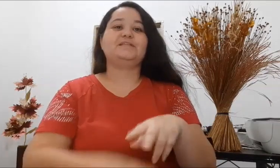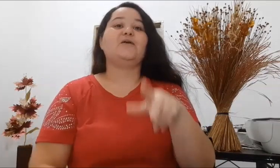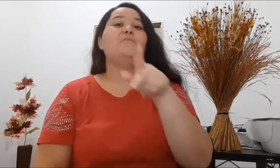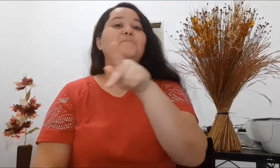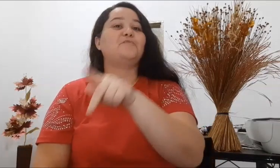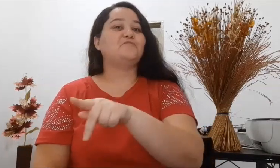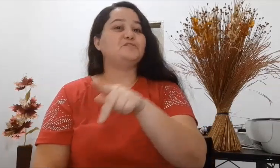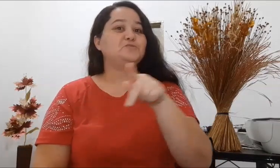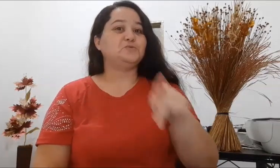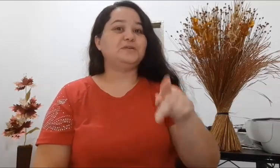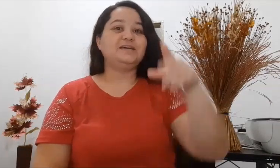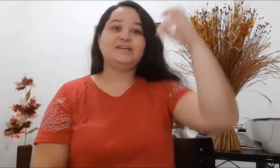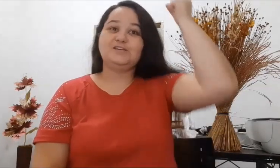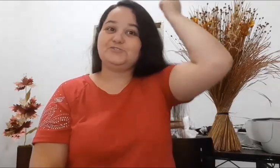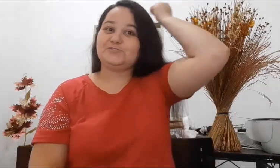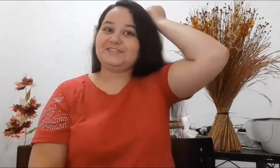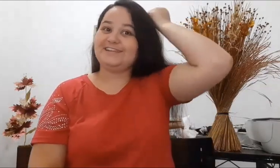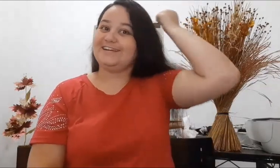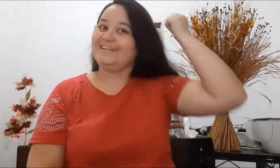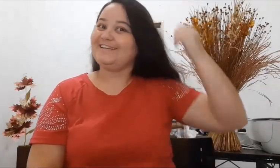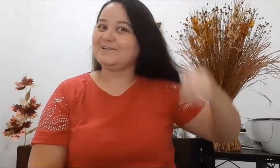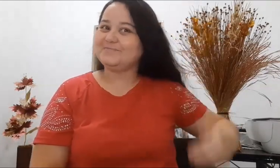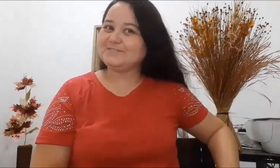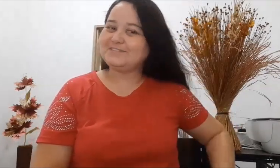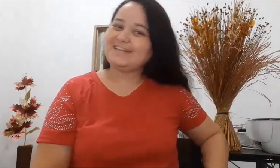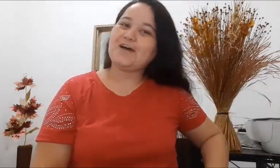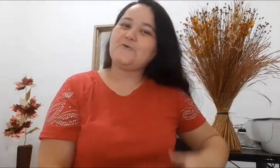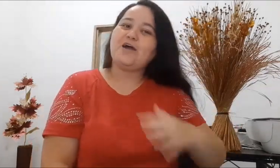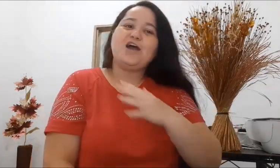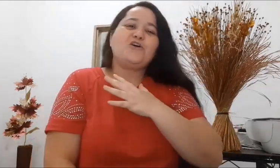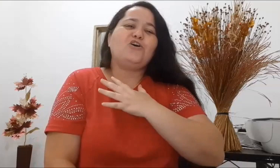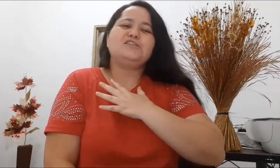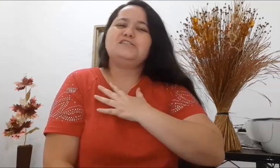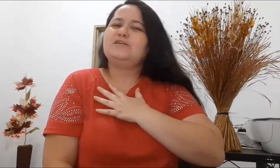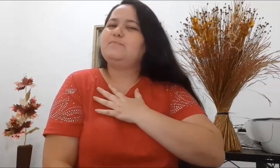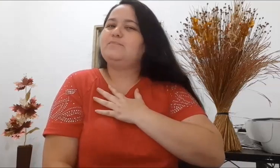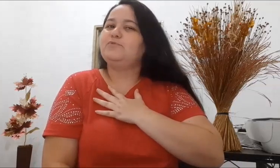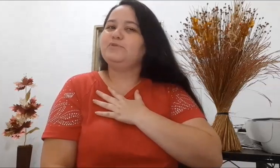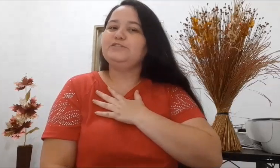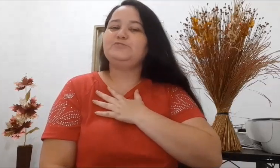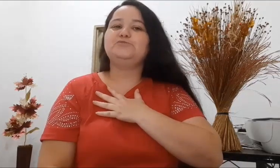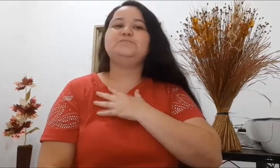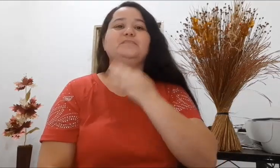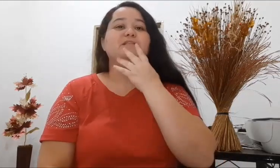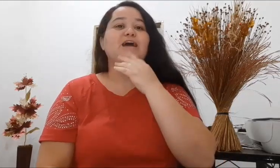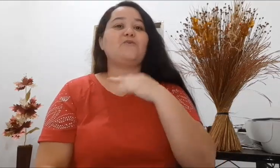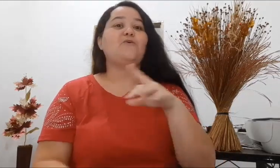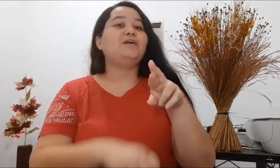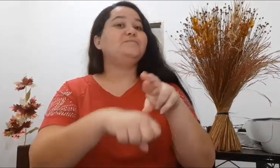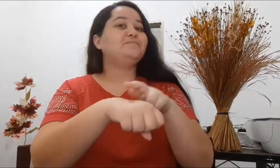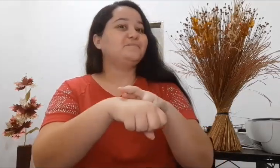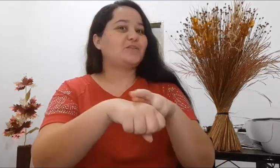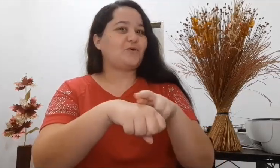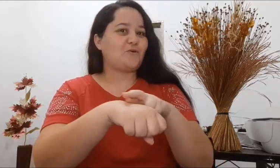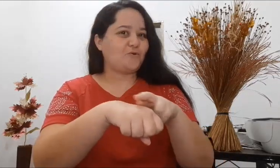então, professora Josiane, que é o meu sinal, gosta muito da cor